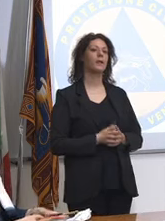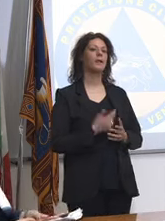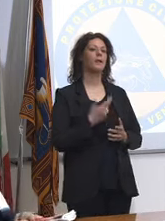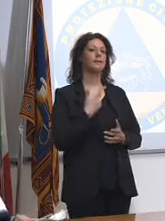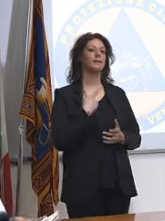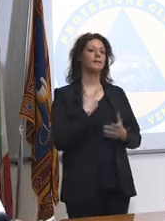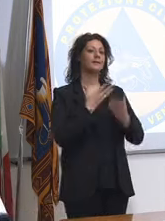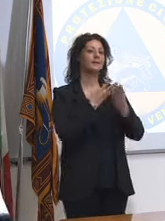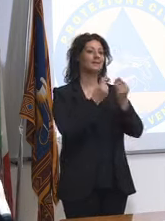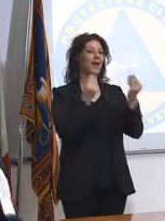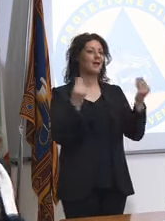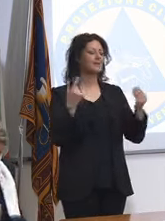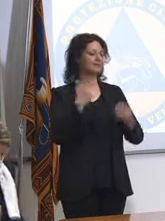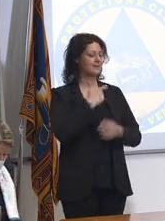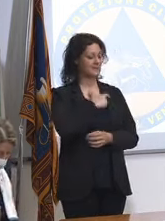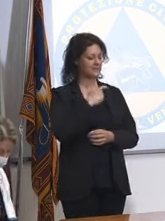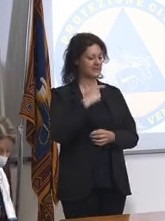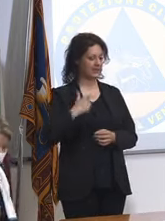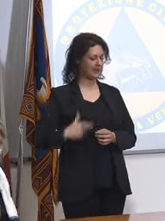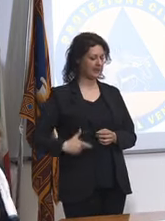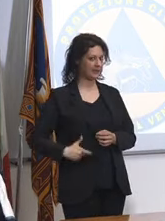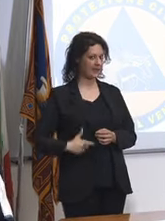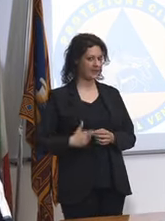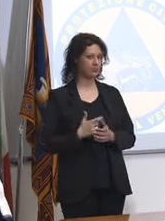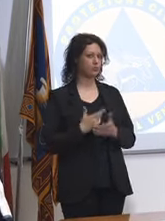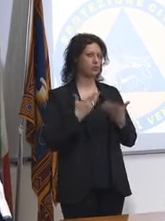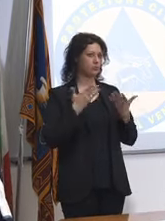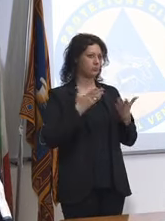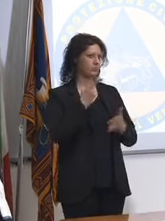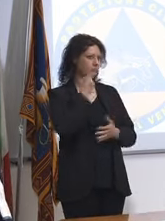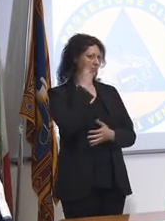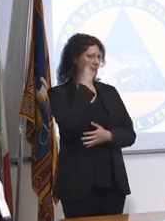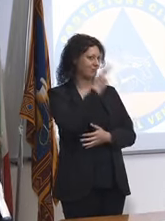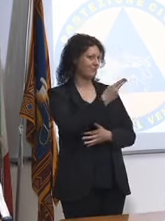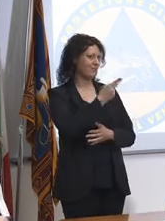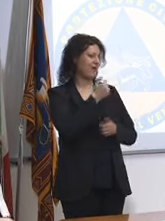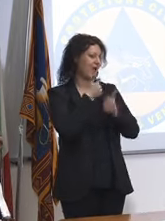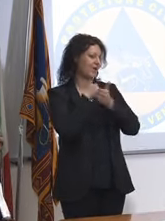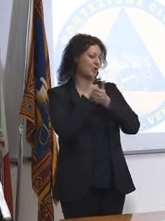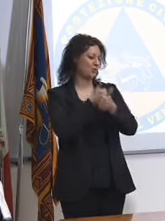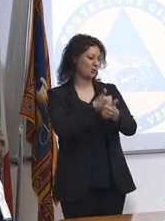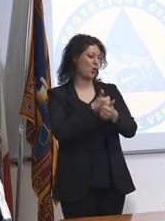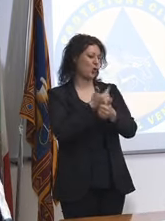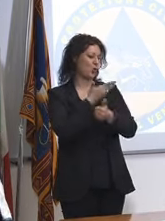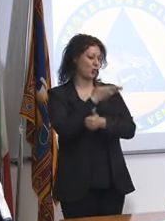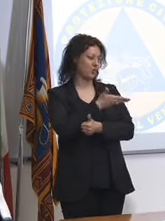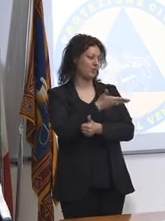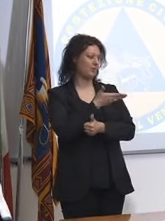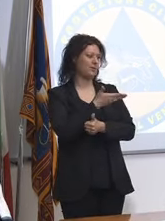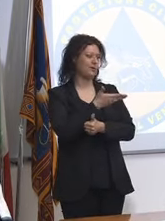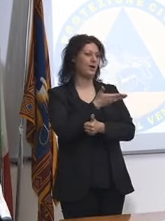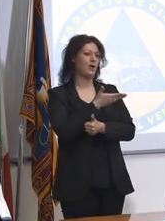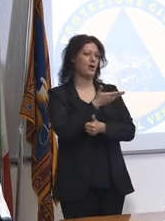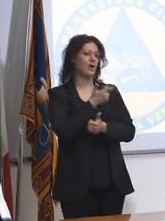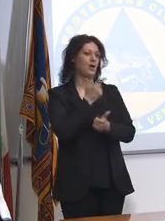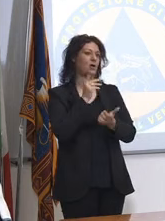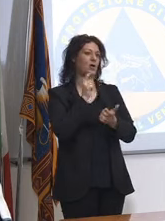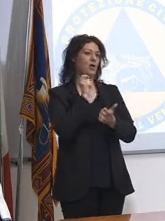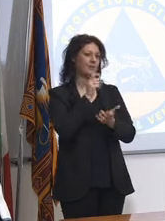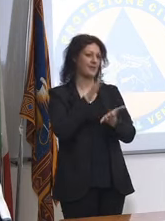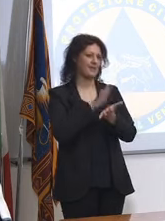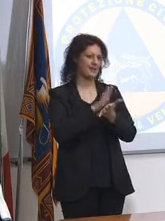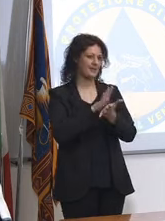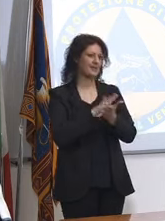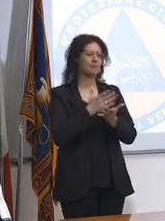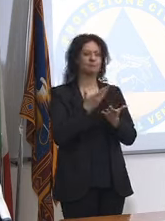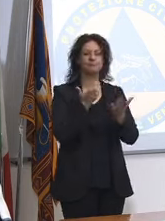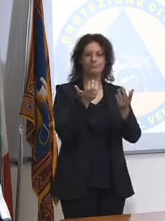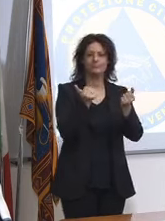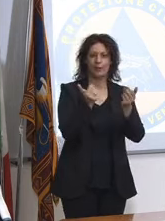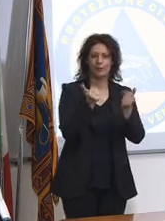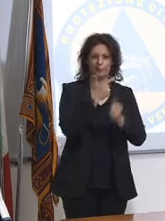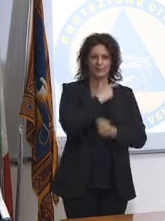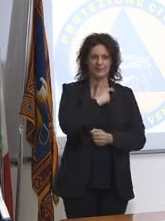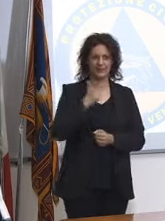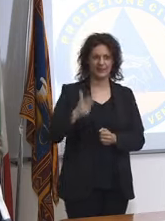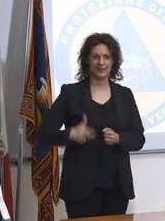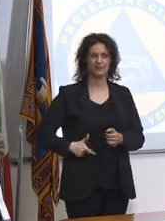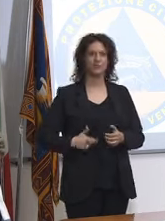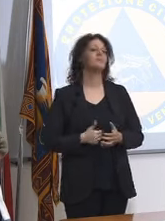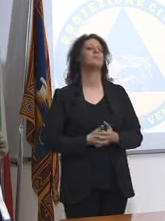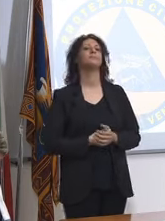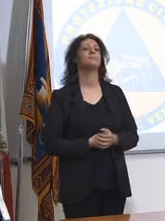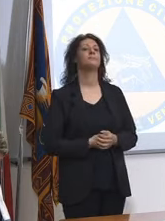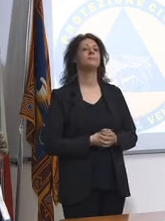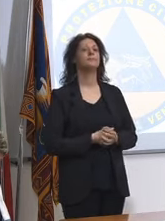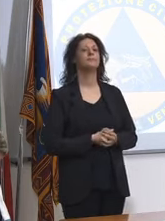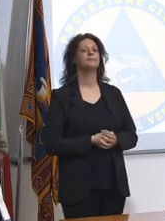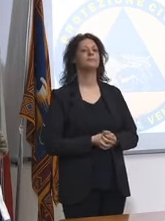cittadini, tanti sindaci che stanno guardando appunto questa diretta dalle nostre reti. Che salutiamo. Ok, Medio Nord-Est. Che